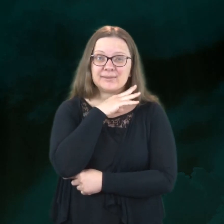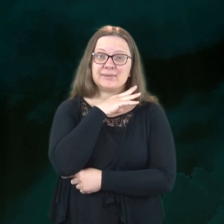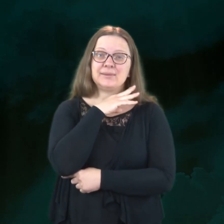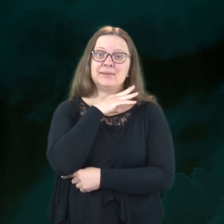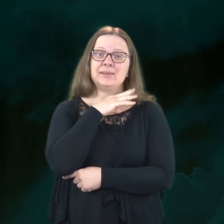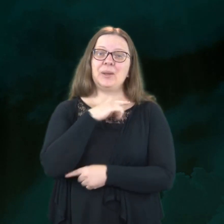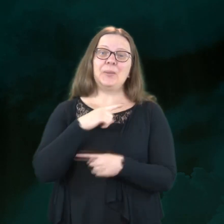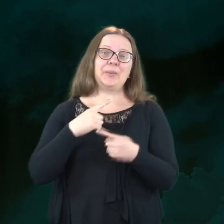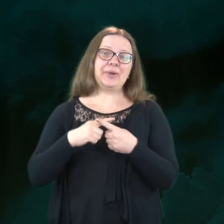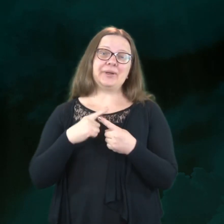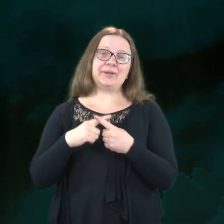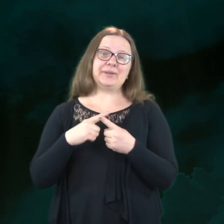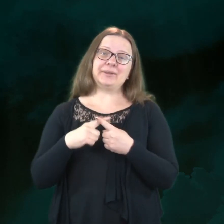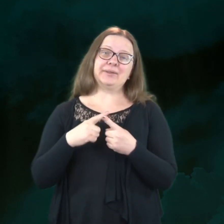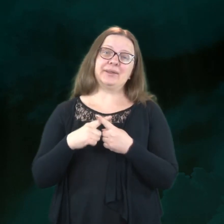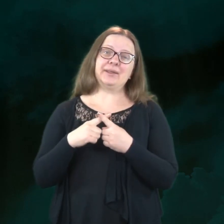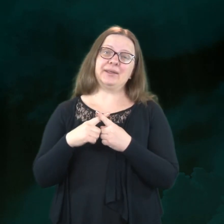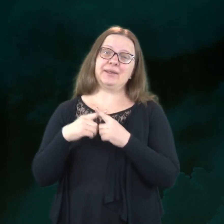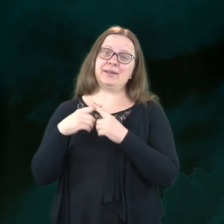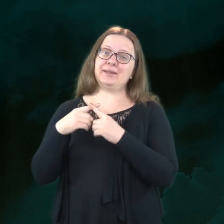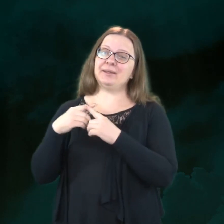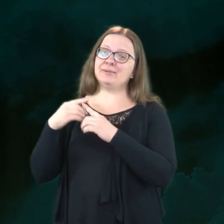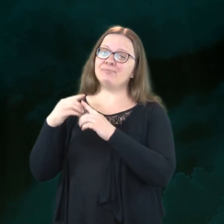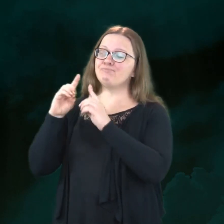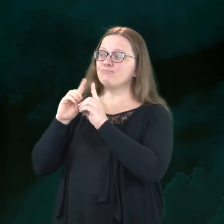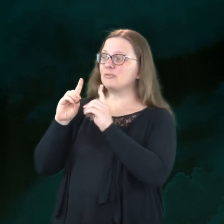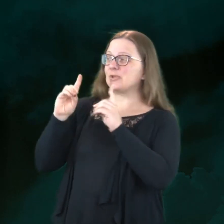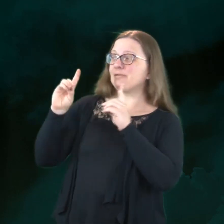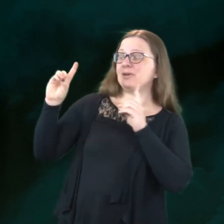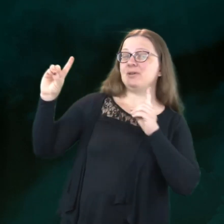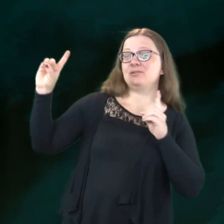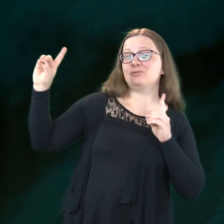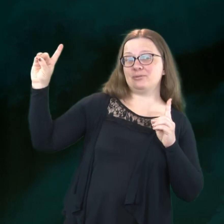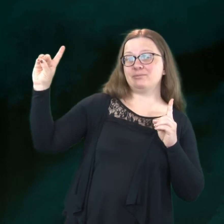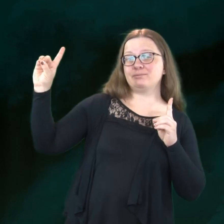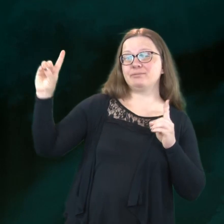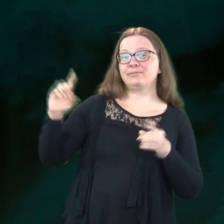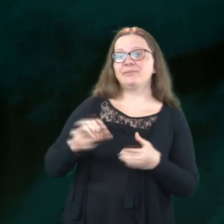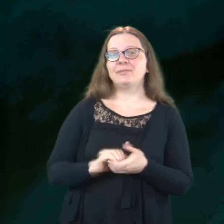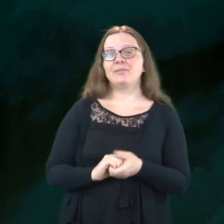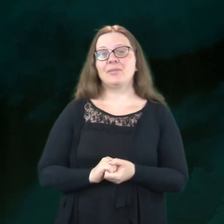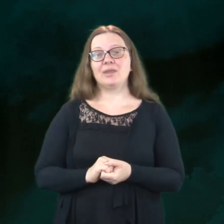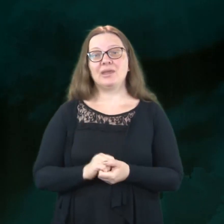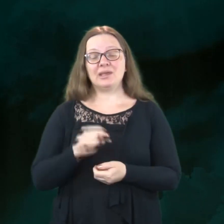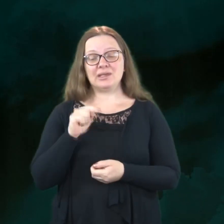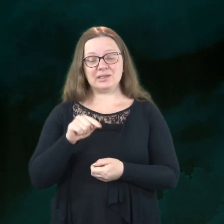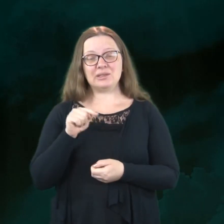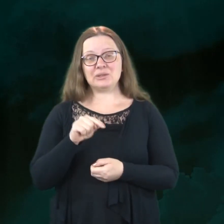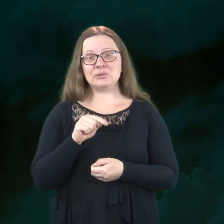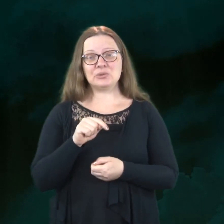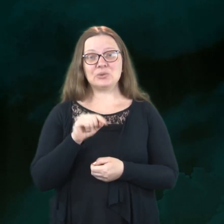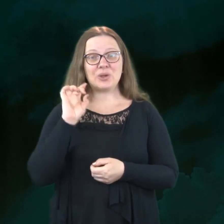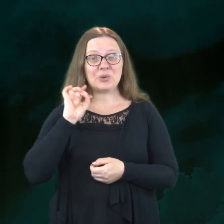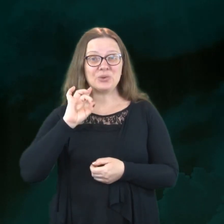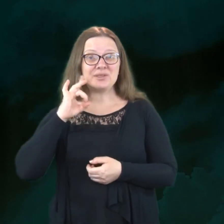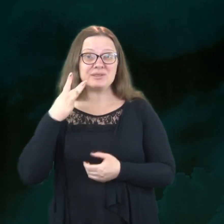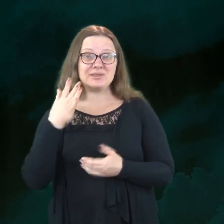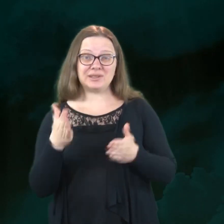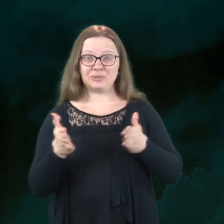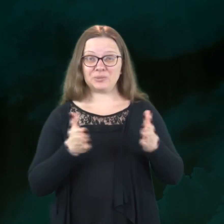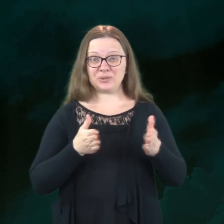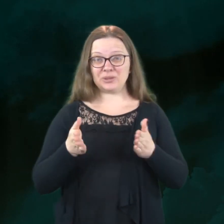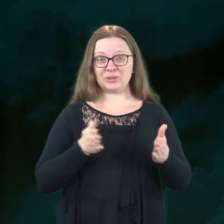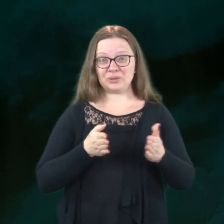dinheiro. Então, queridos irmãos, assim era o ambiente da época. E, vou dizer uma coisa,